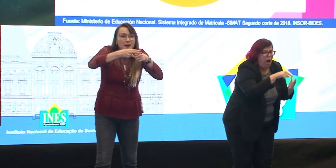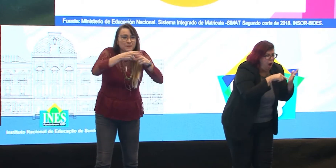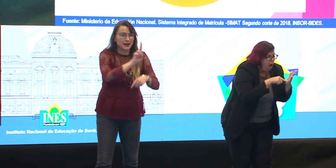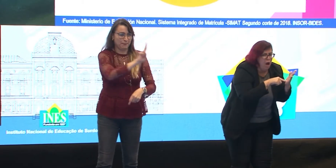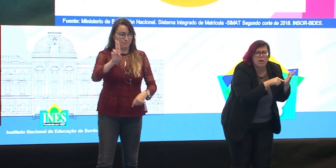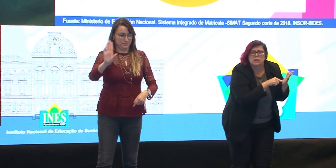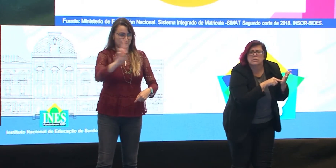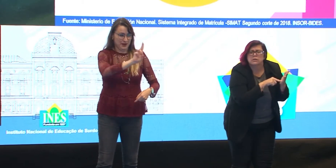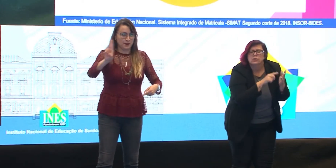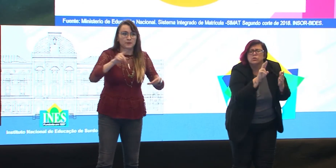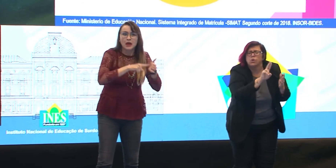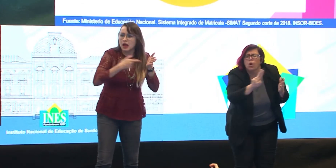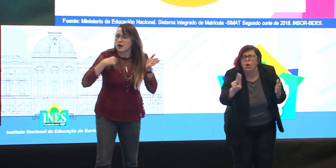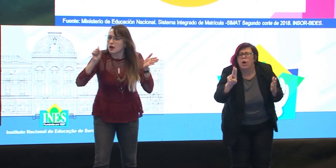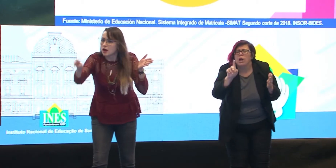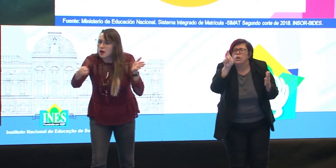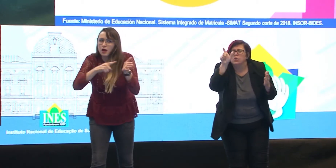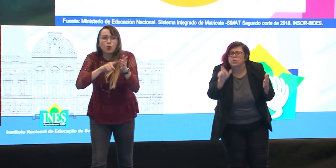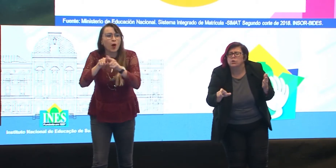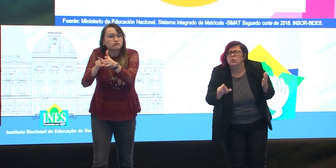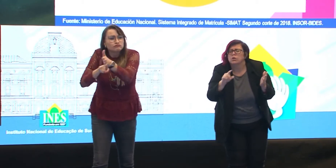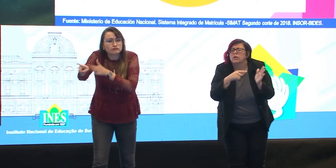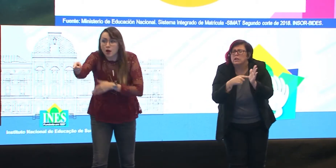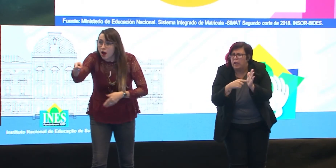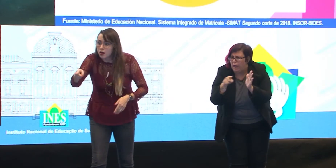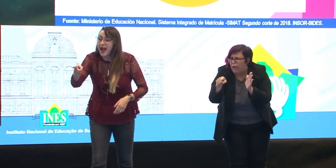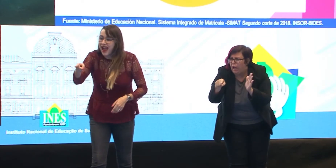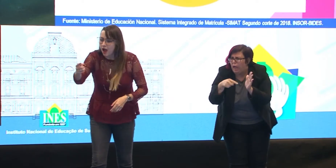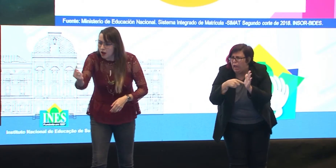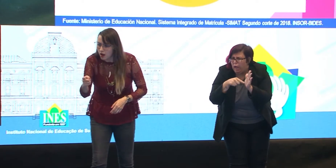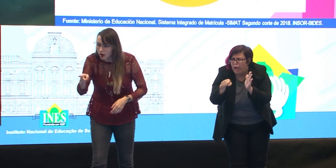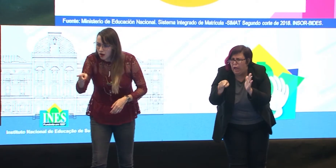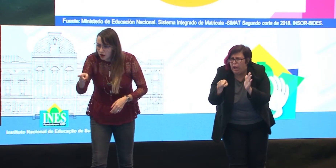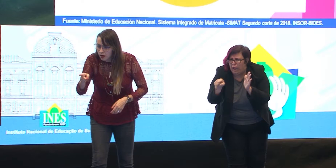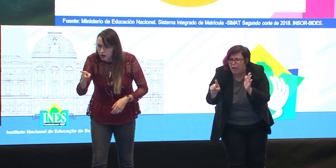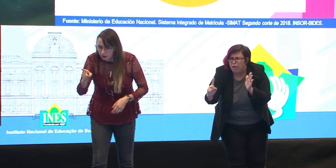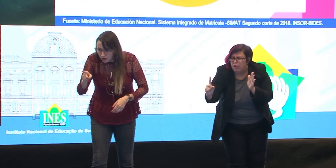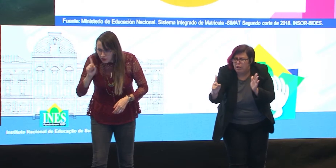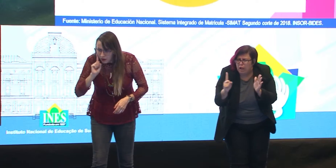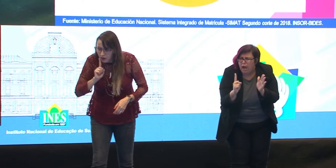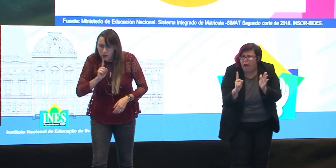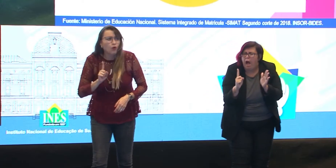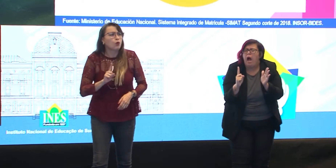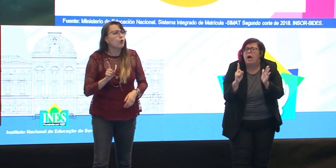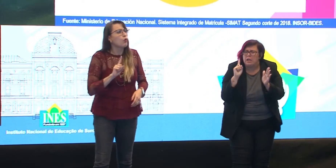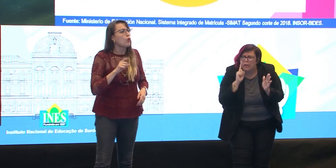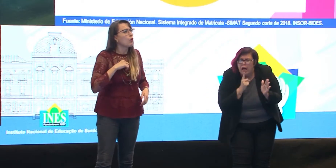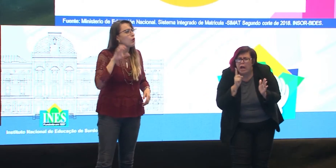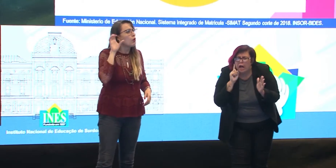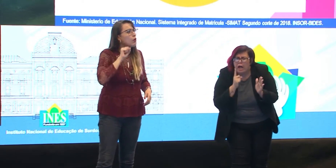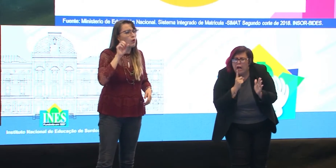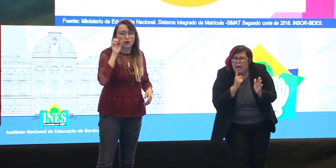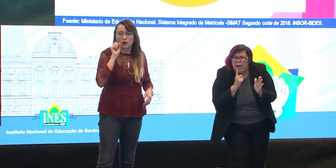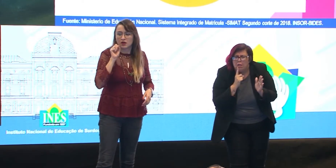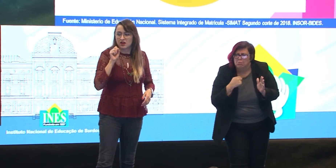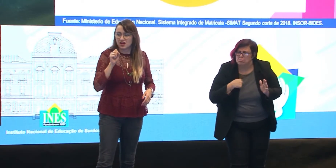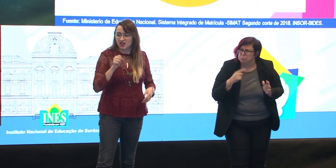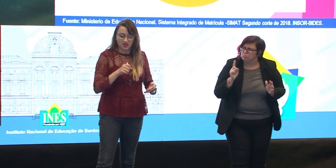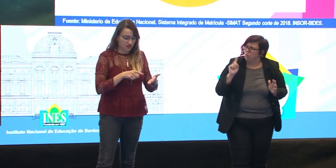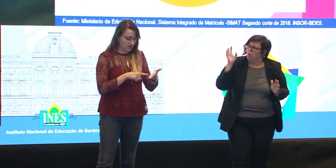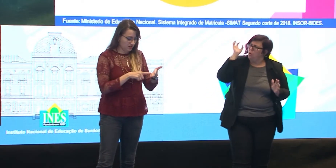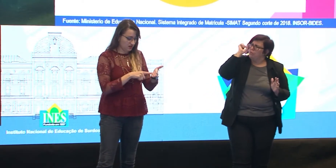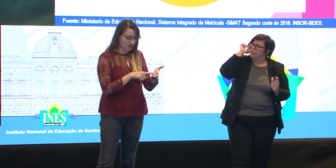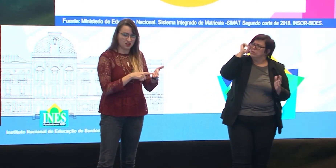procura ativa dessas crianças surdas que não estão integradas ao sistema de ensino, que não